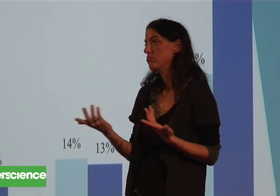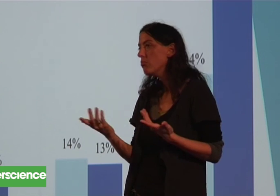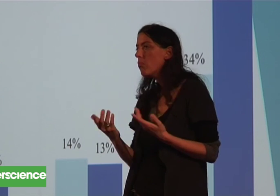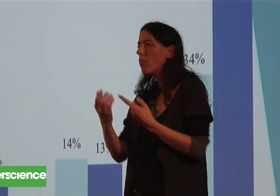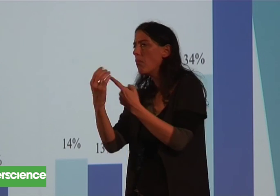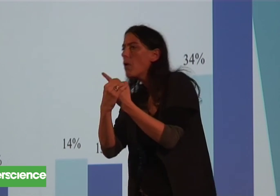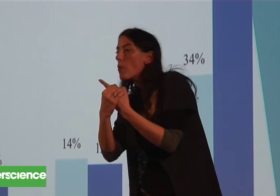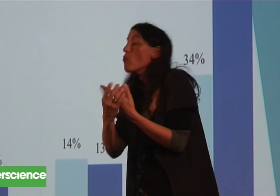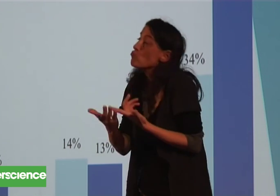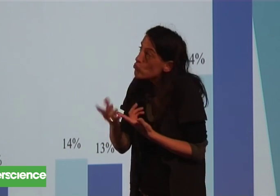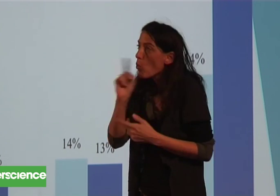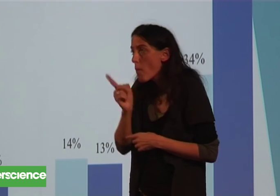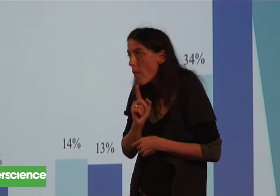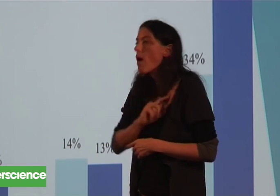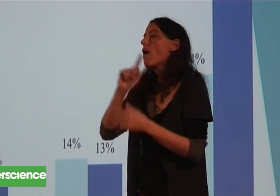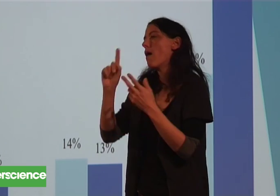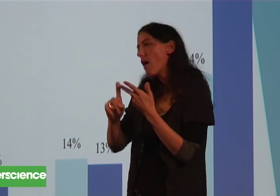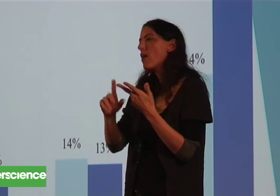éponges et les méthodes dites naturelles.